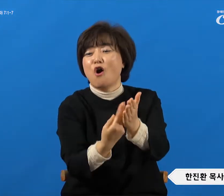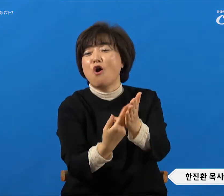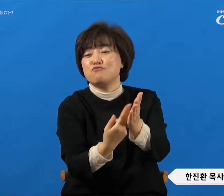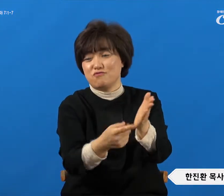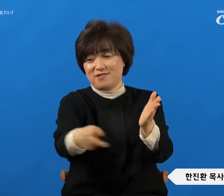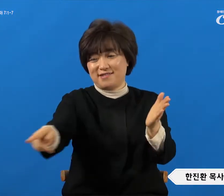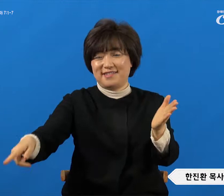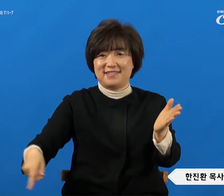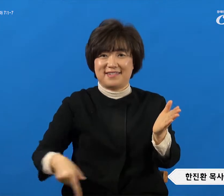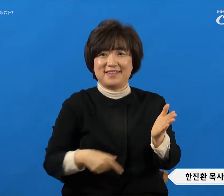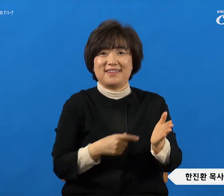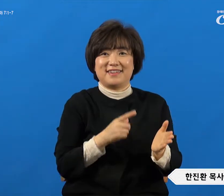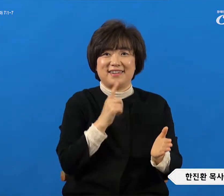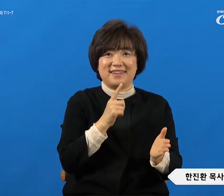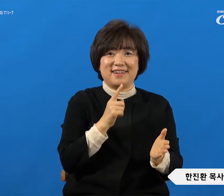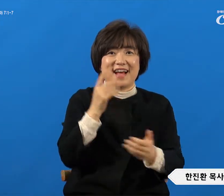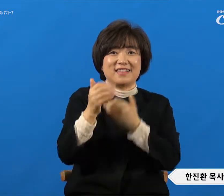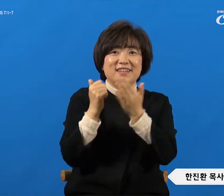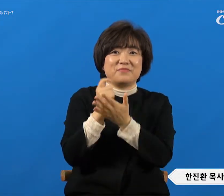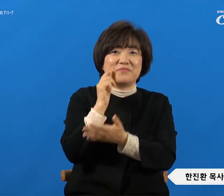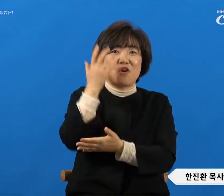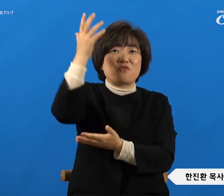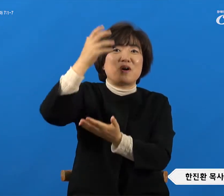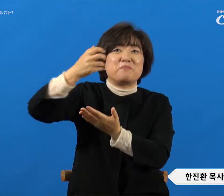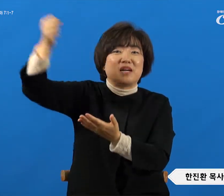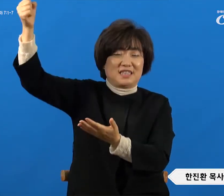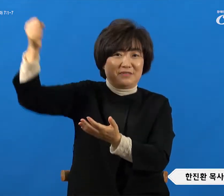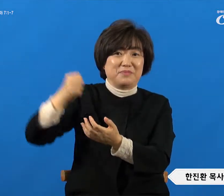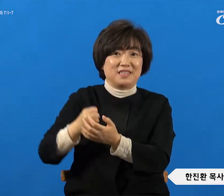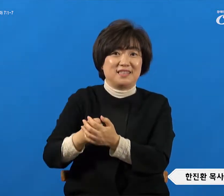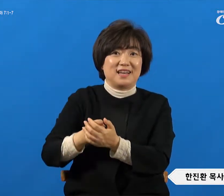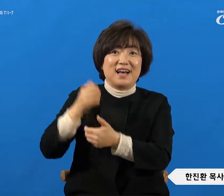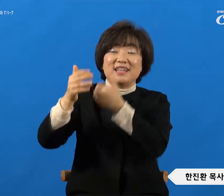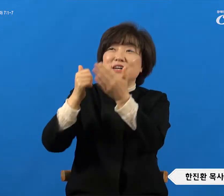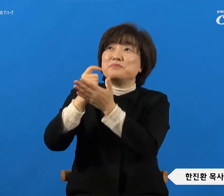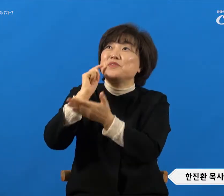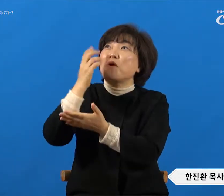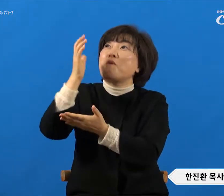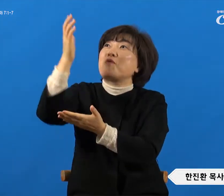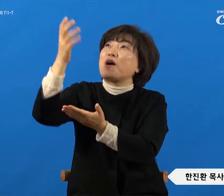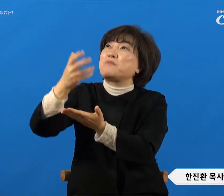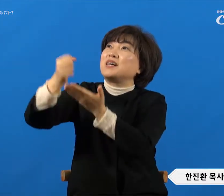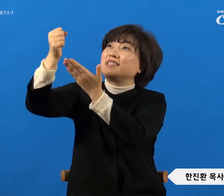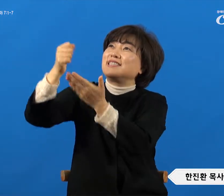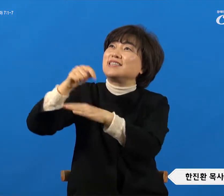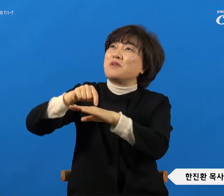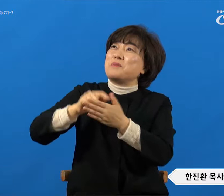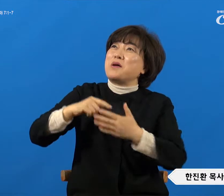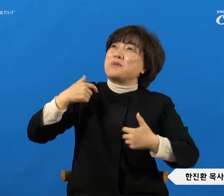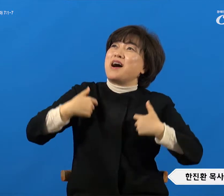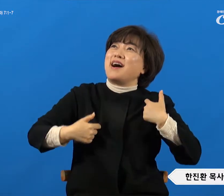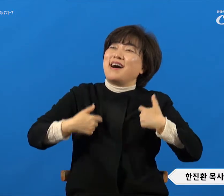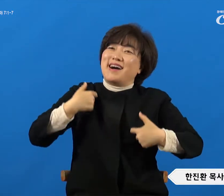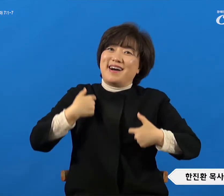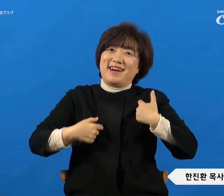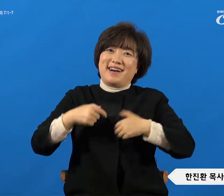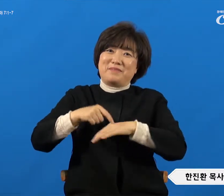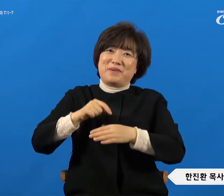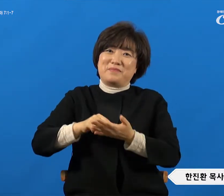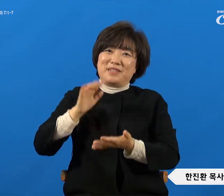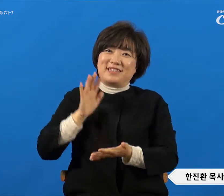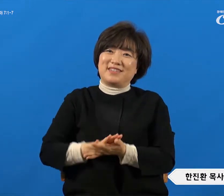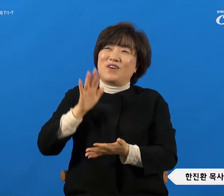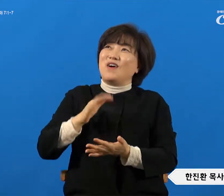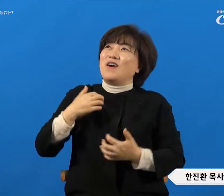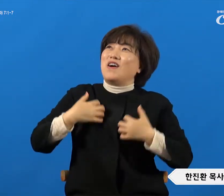받으십니다. 그래서 하나님 영광을 위해서 가슴이 뜨거운 사람은 세상의 연약한 자들,